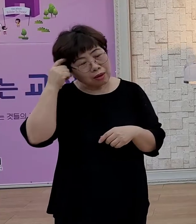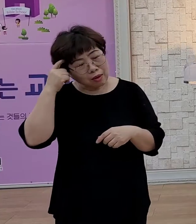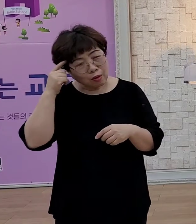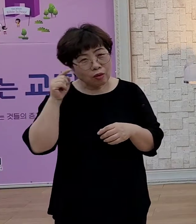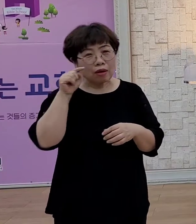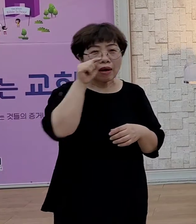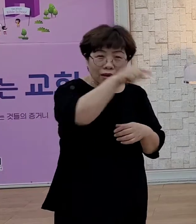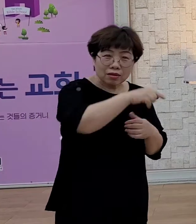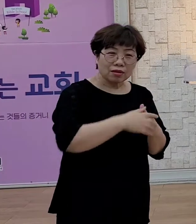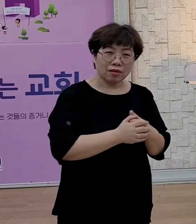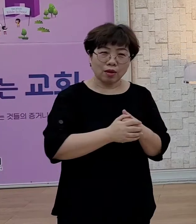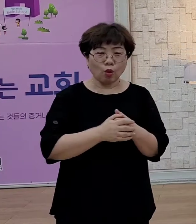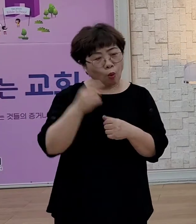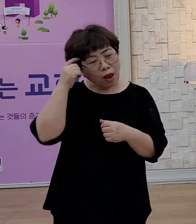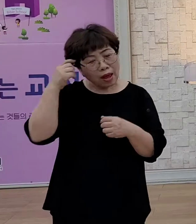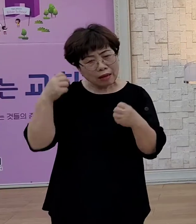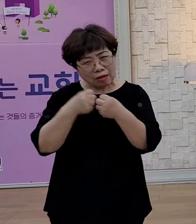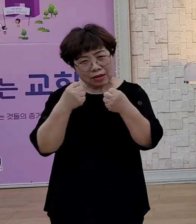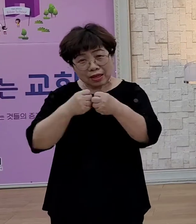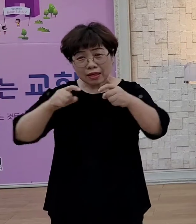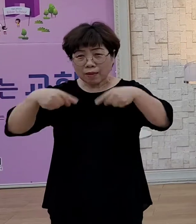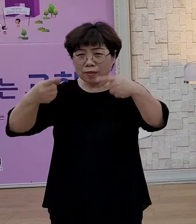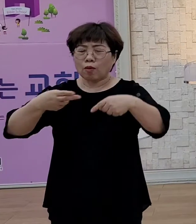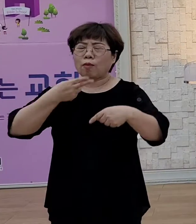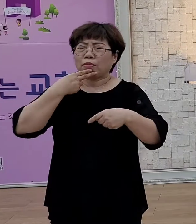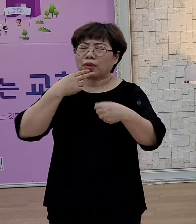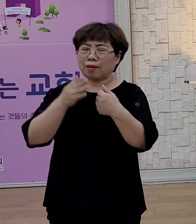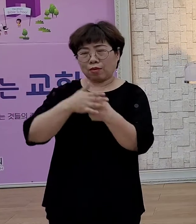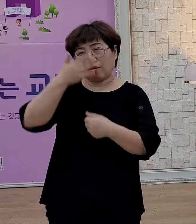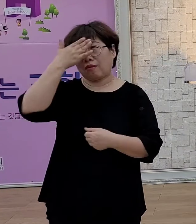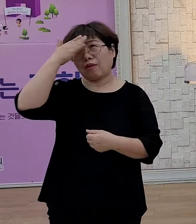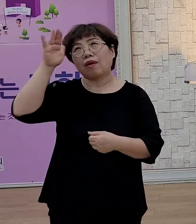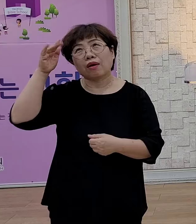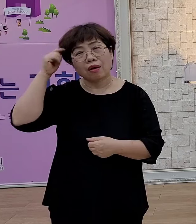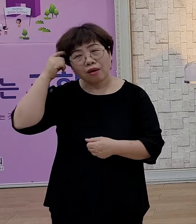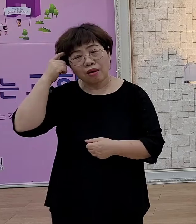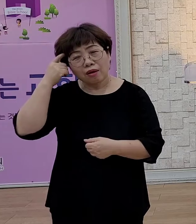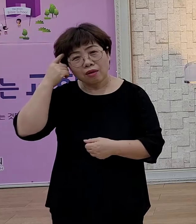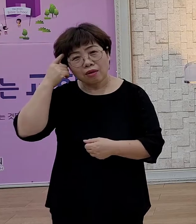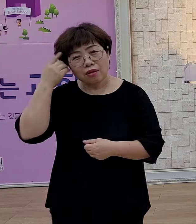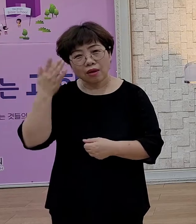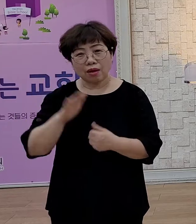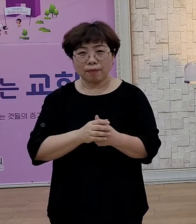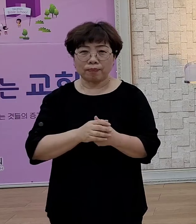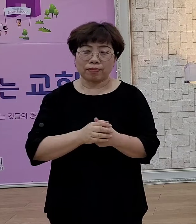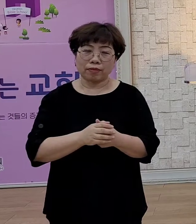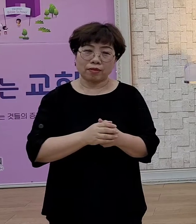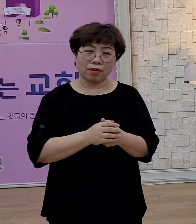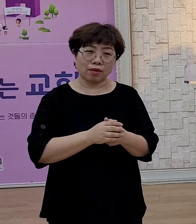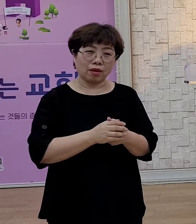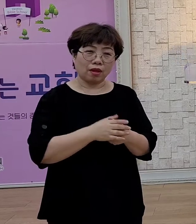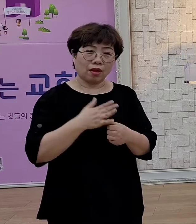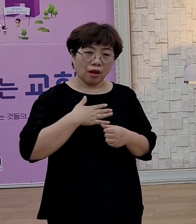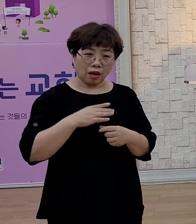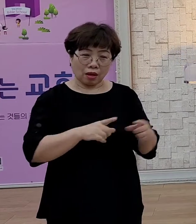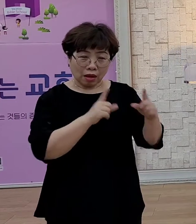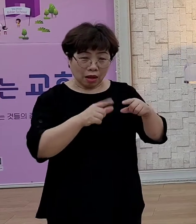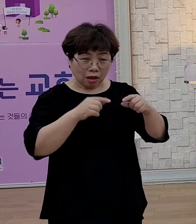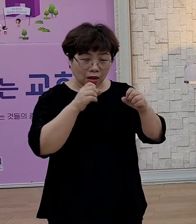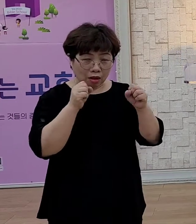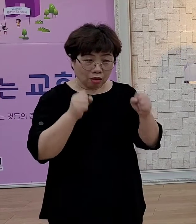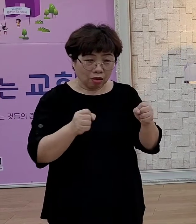안 나갔으니까 어떻게 보면 다행이긴 한데, 그 이제 블레셋 성에 돌아갔어요.